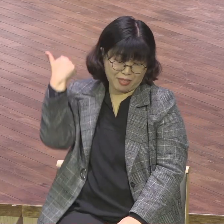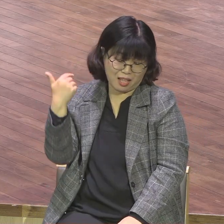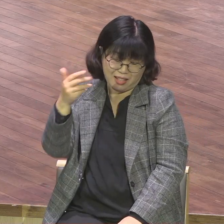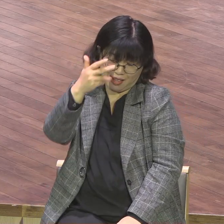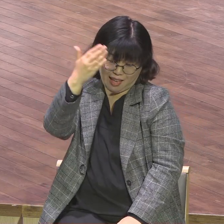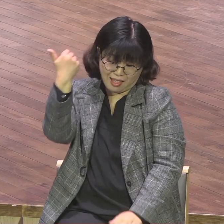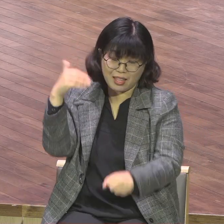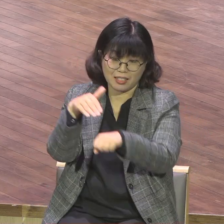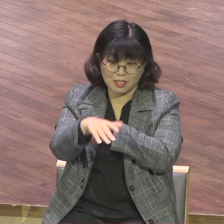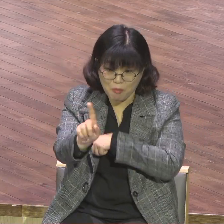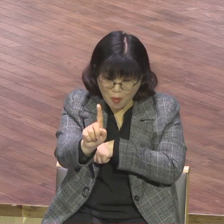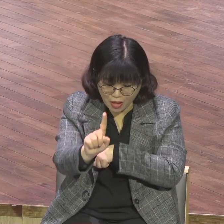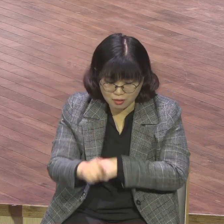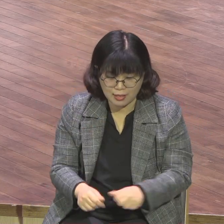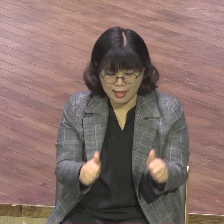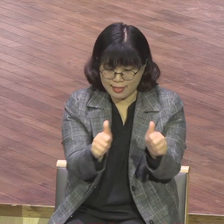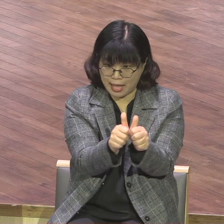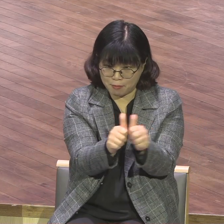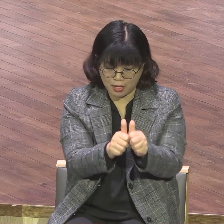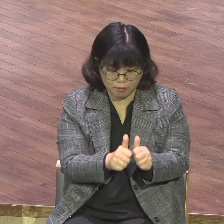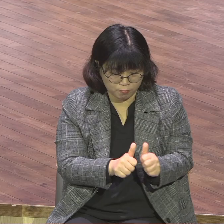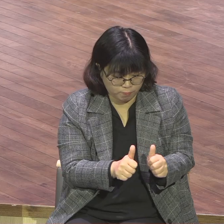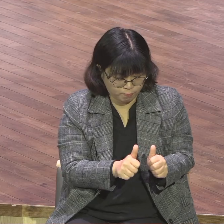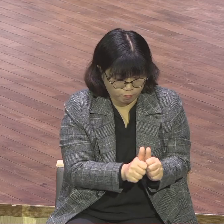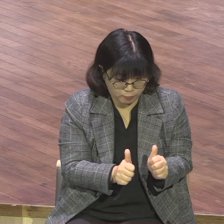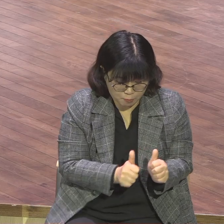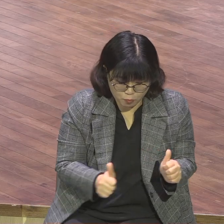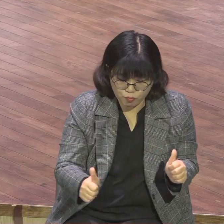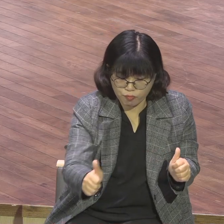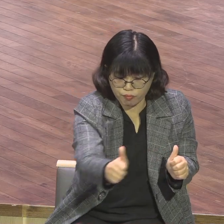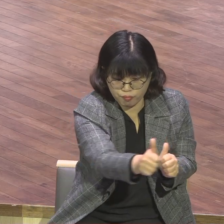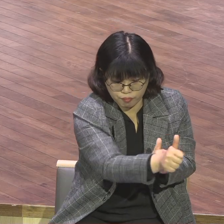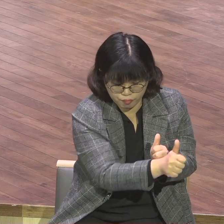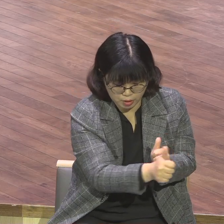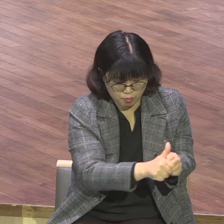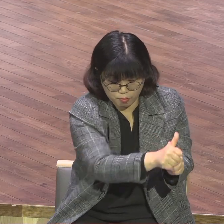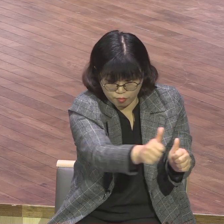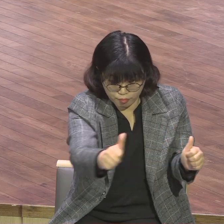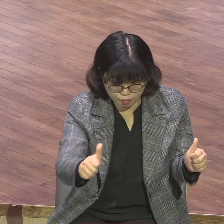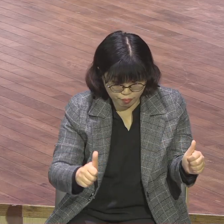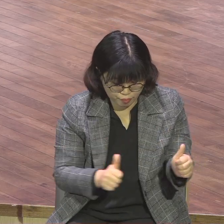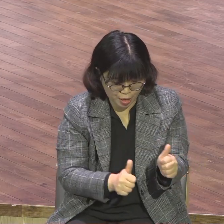아버지하고 아들하고 먹고 여자들은 저 바닥에서 저 상도 없어요.